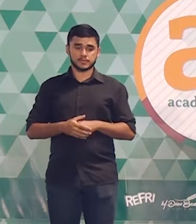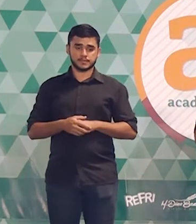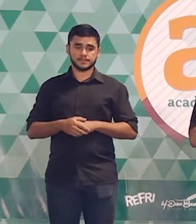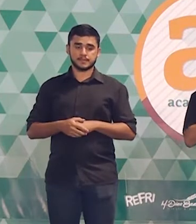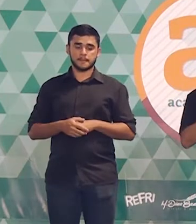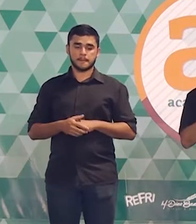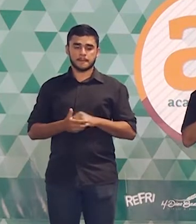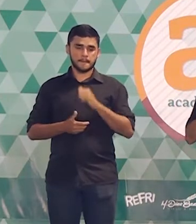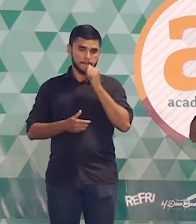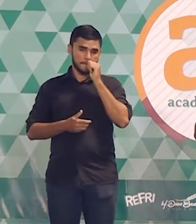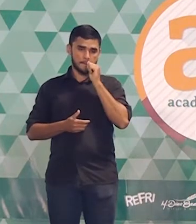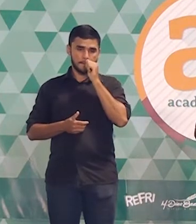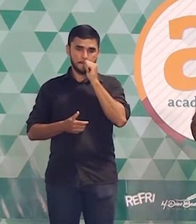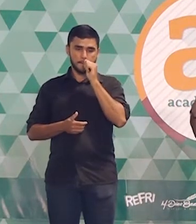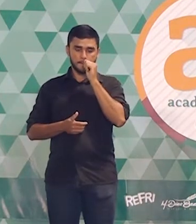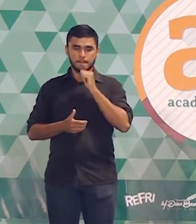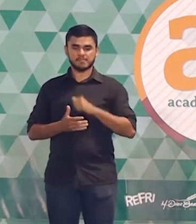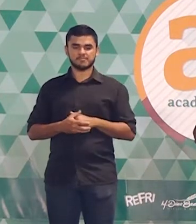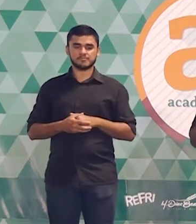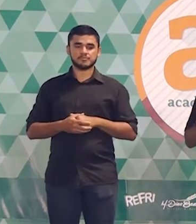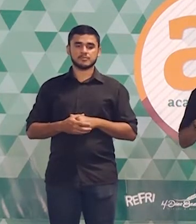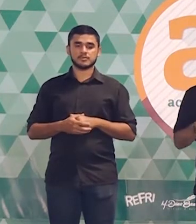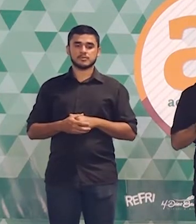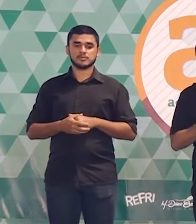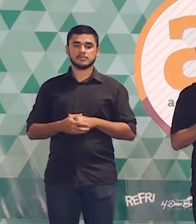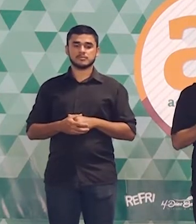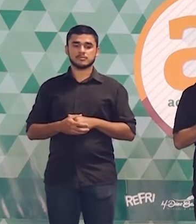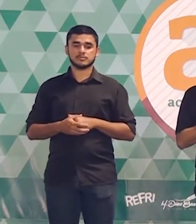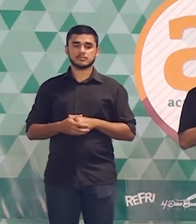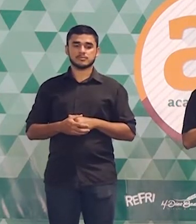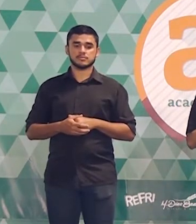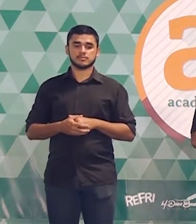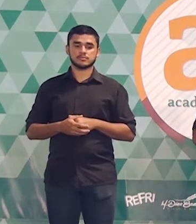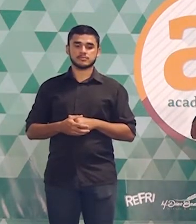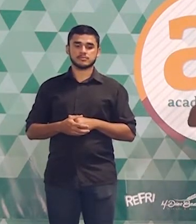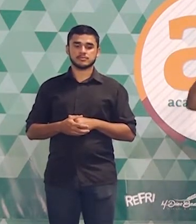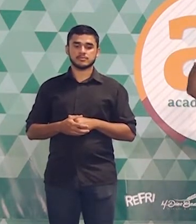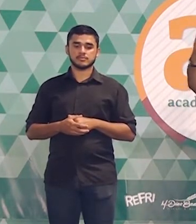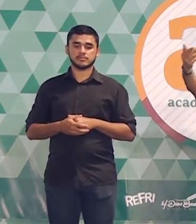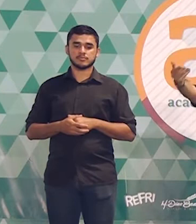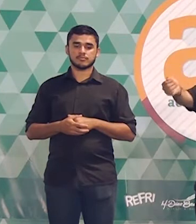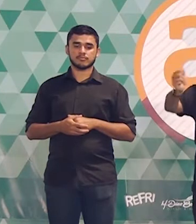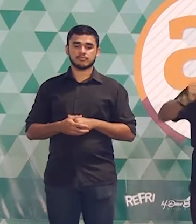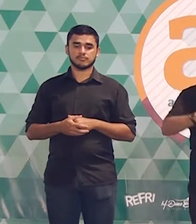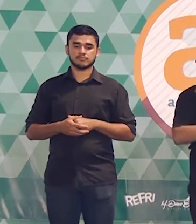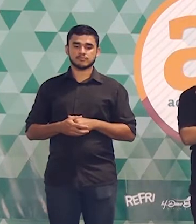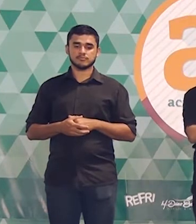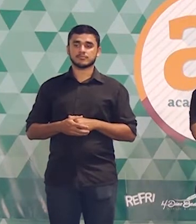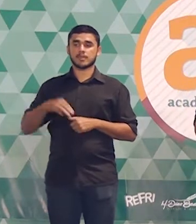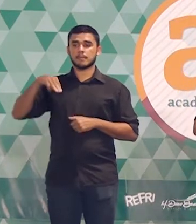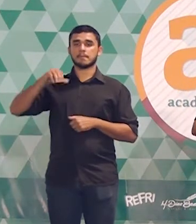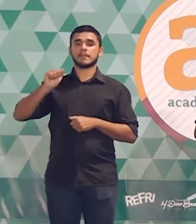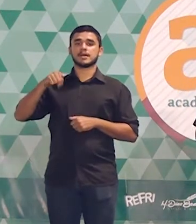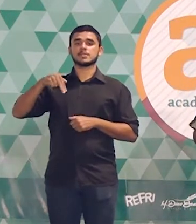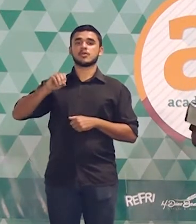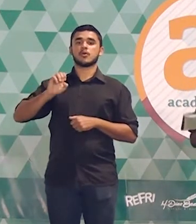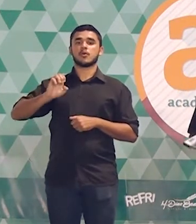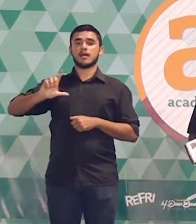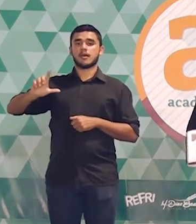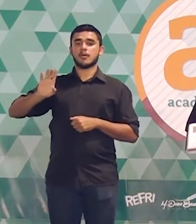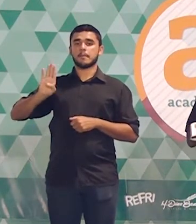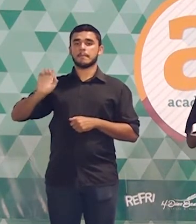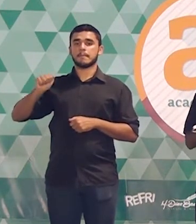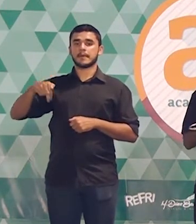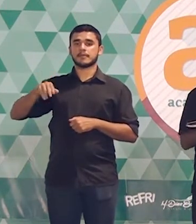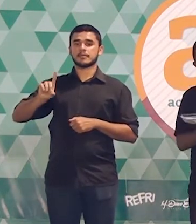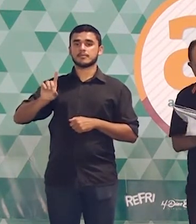questão. Quem vem agora é o meu companheiro de muito tempo, Manuel Bandeira. Manuel